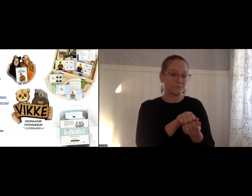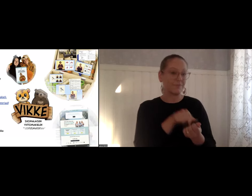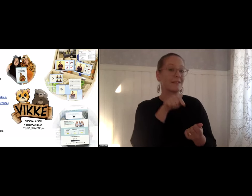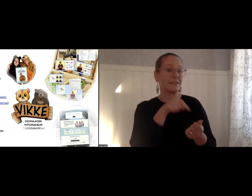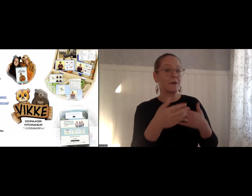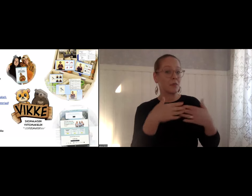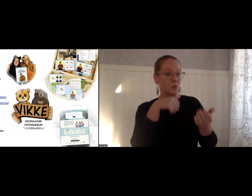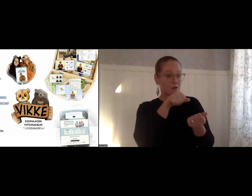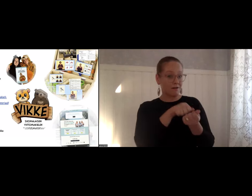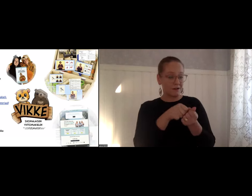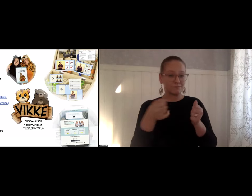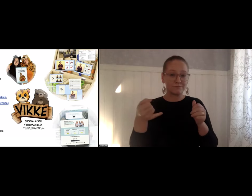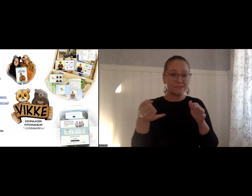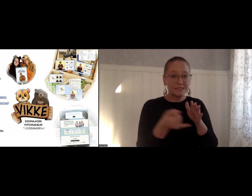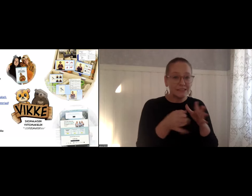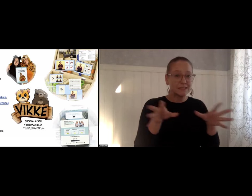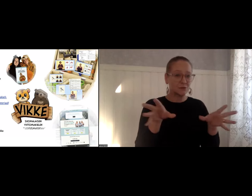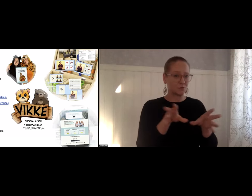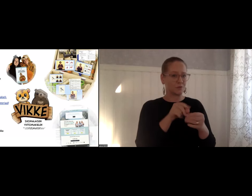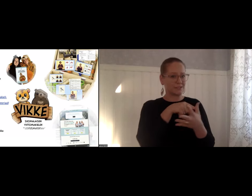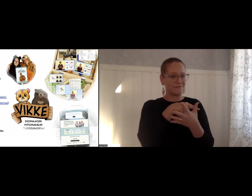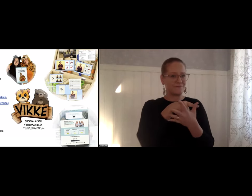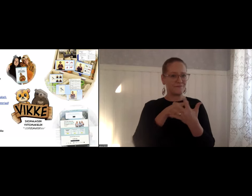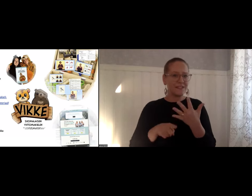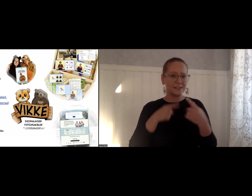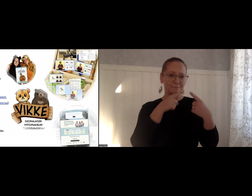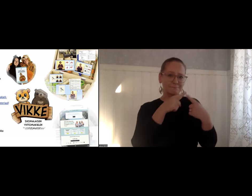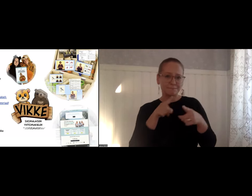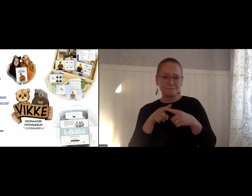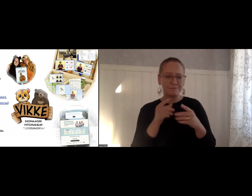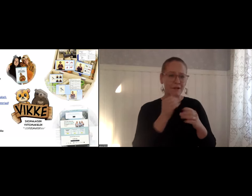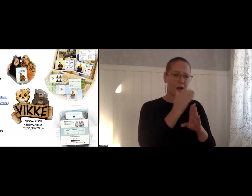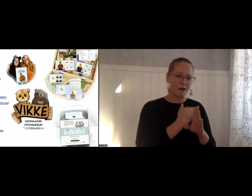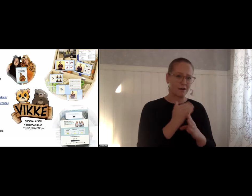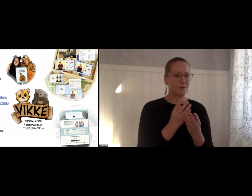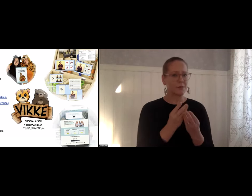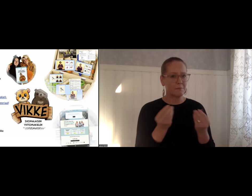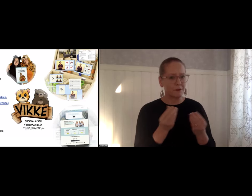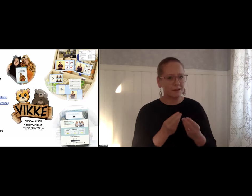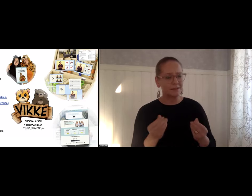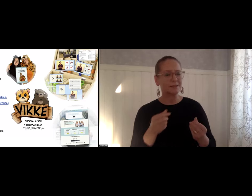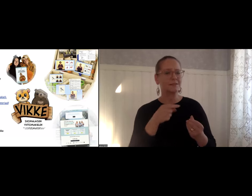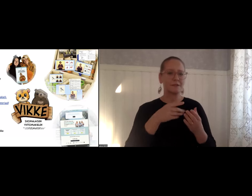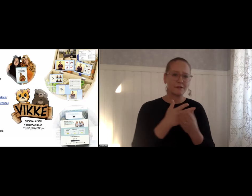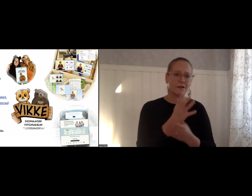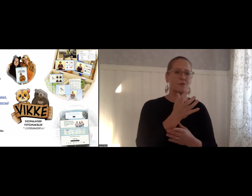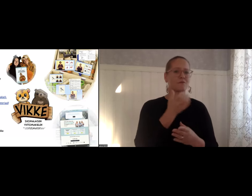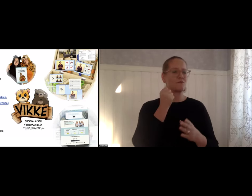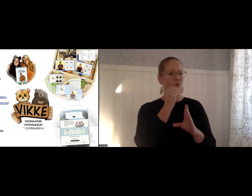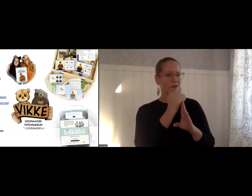viittomakielen taitojen arviointiin työkaluja. Ja siihen sisältyi yhteensä viisi